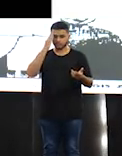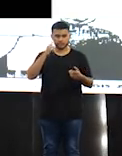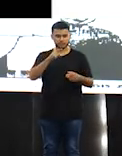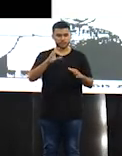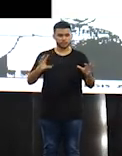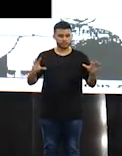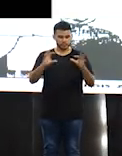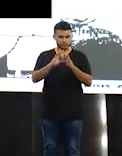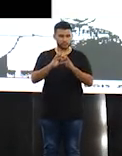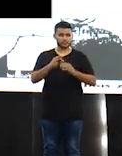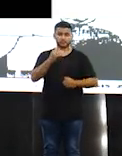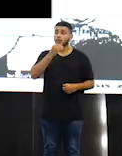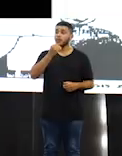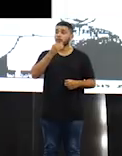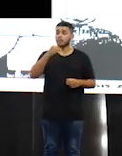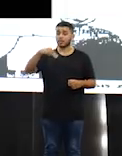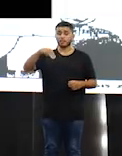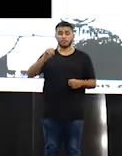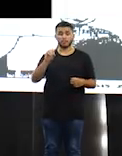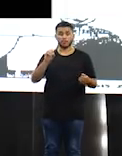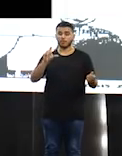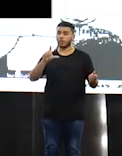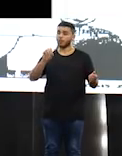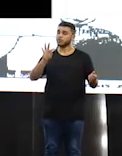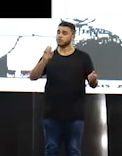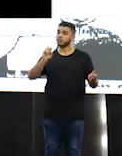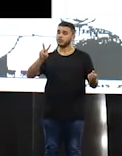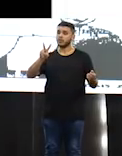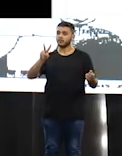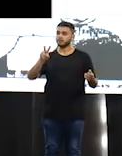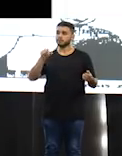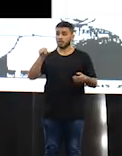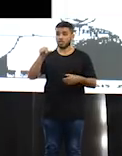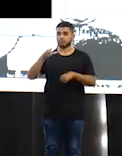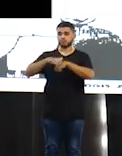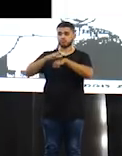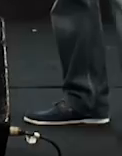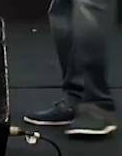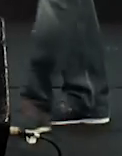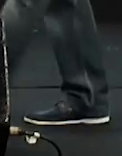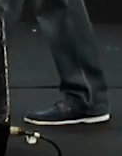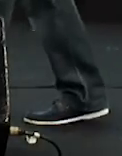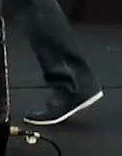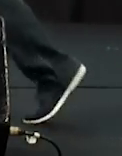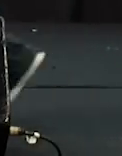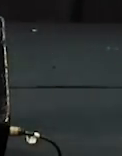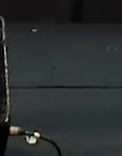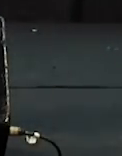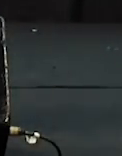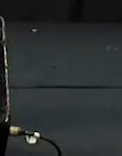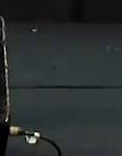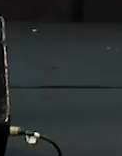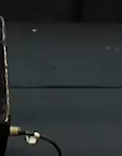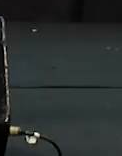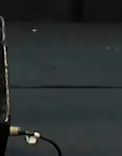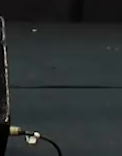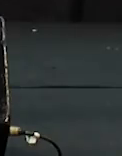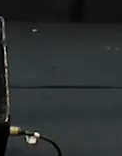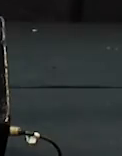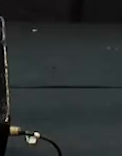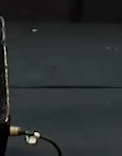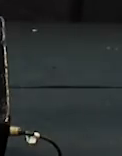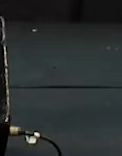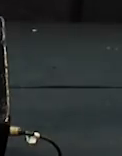Molotov, secretário de Estado russo, e Ribbentrop, secretário alemão. Era um pacto de